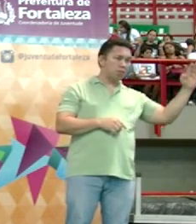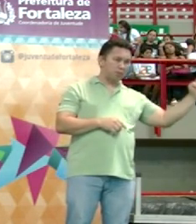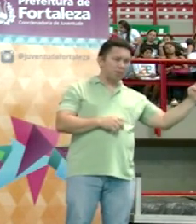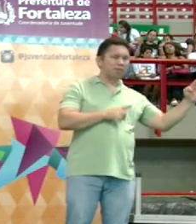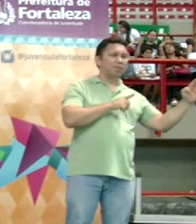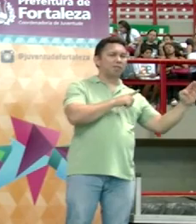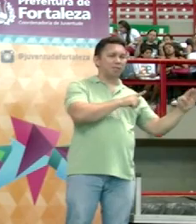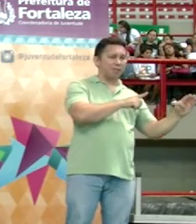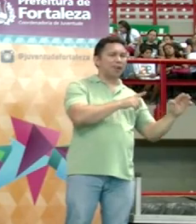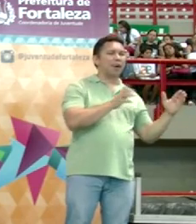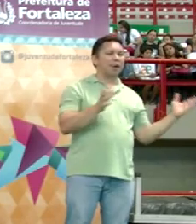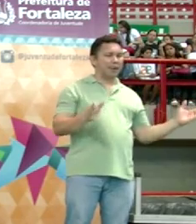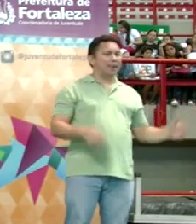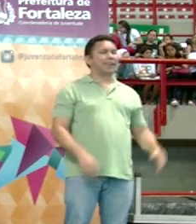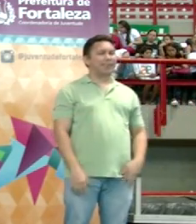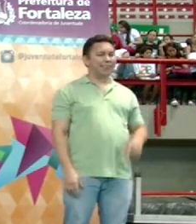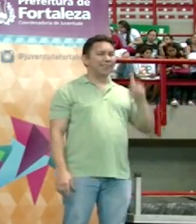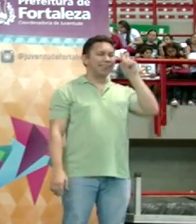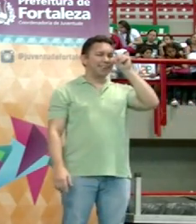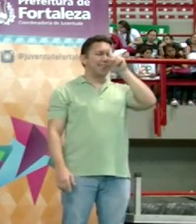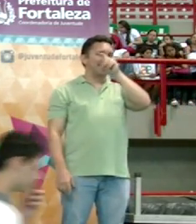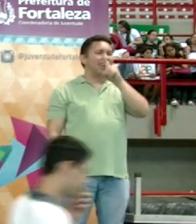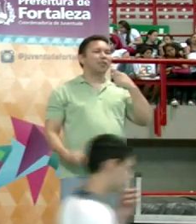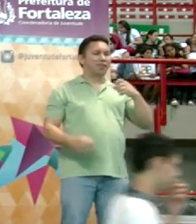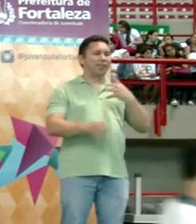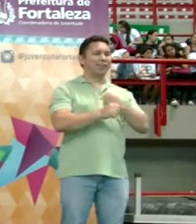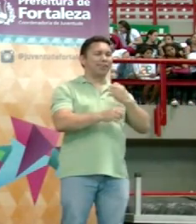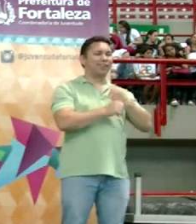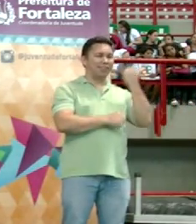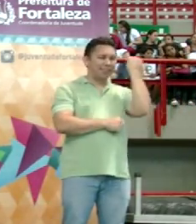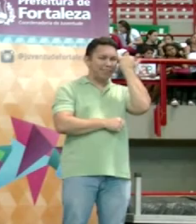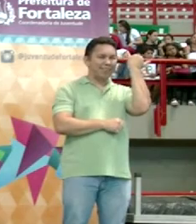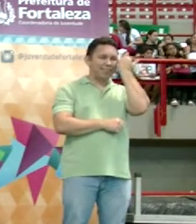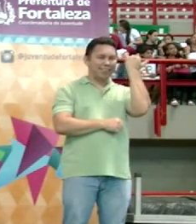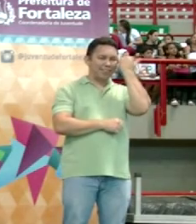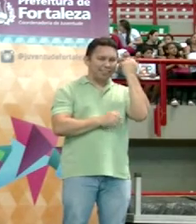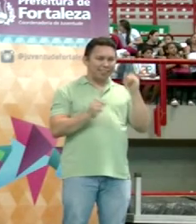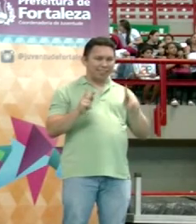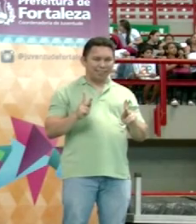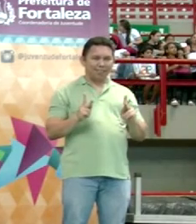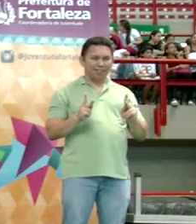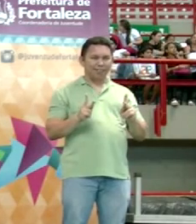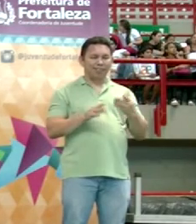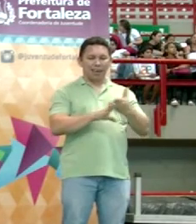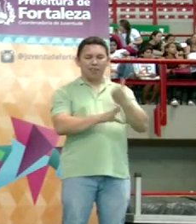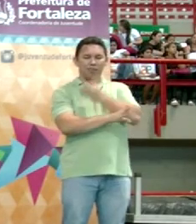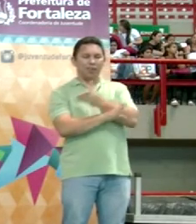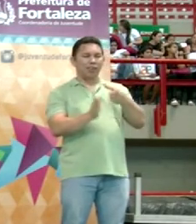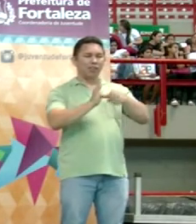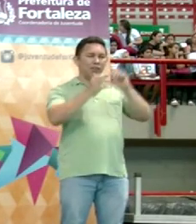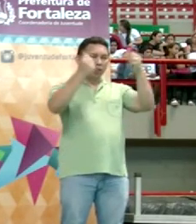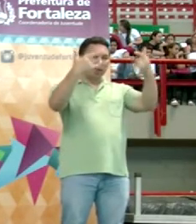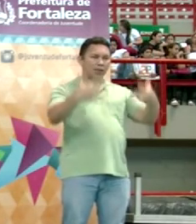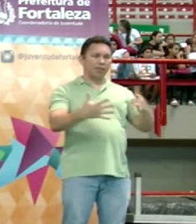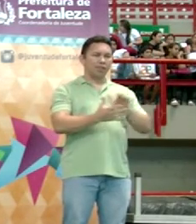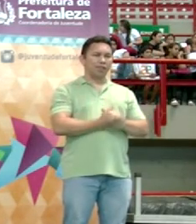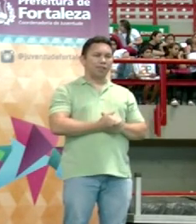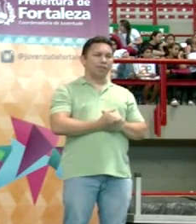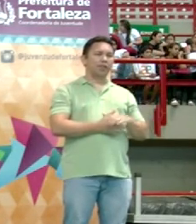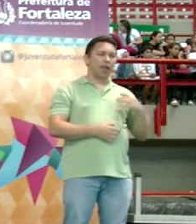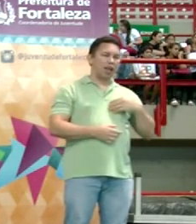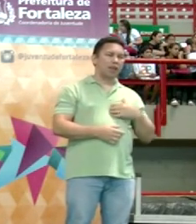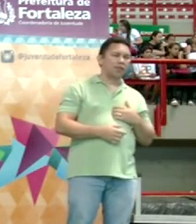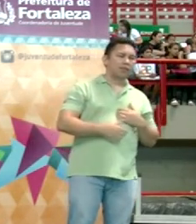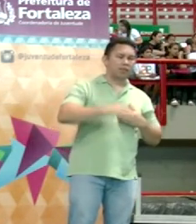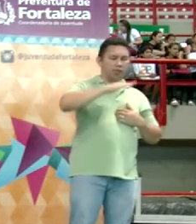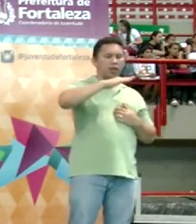23,4%, aí lascou. Aí tem que fazer a continha, tá bom? Aí faz aquela continha que eu fiz anteriormente, né? A